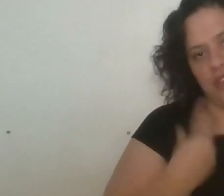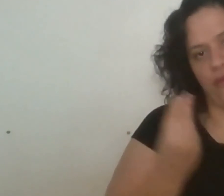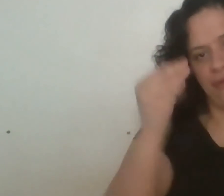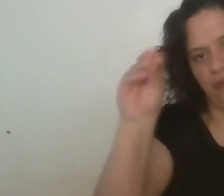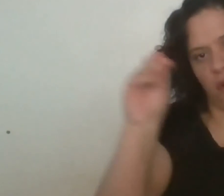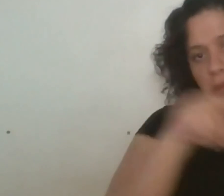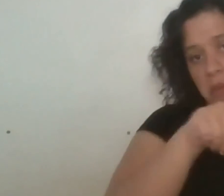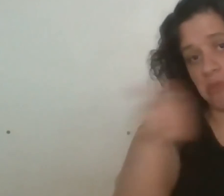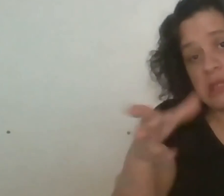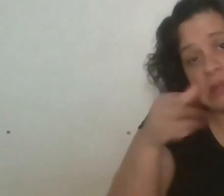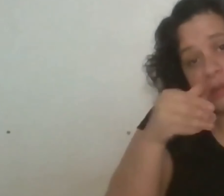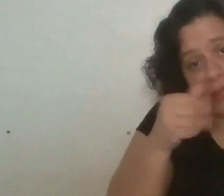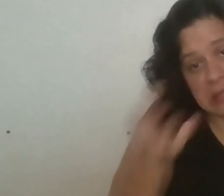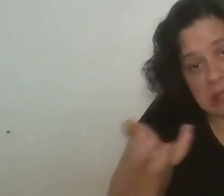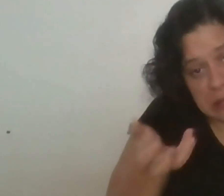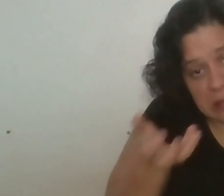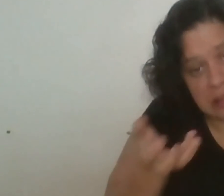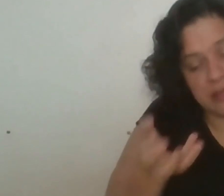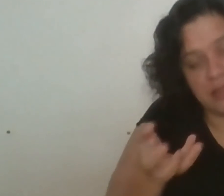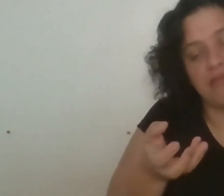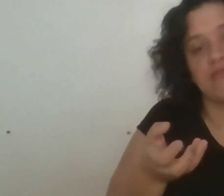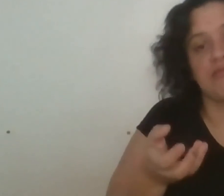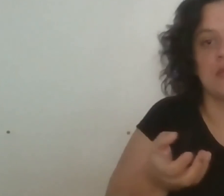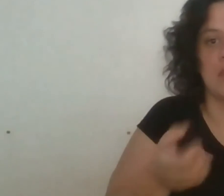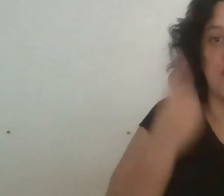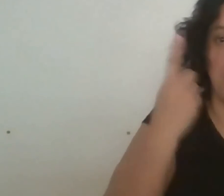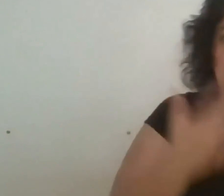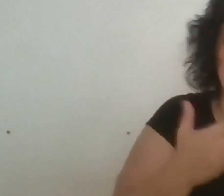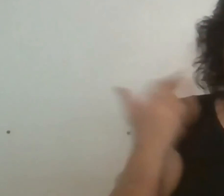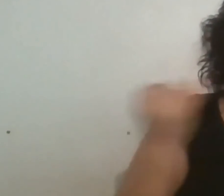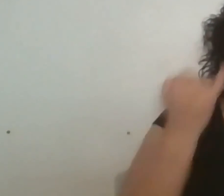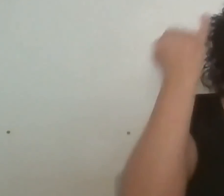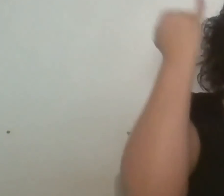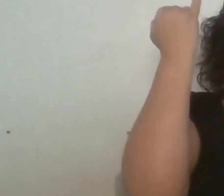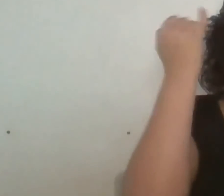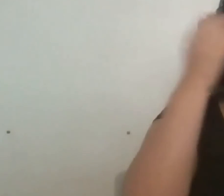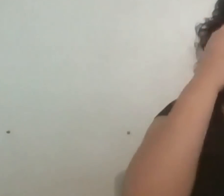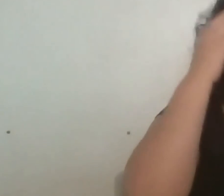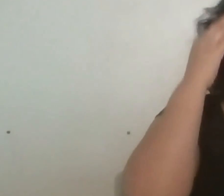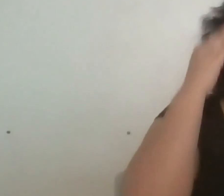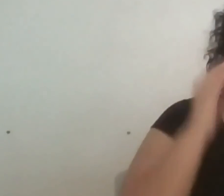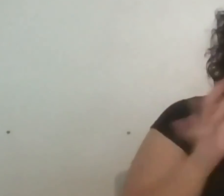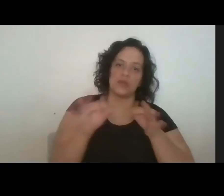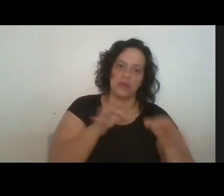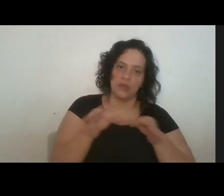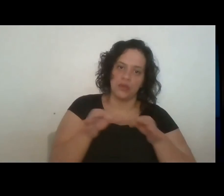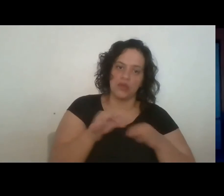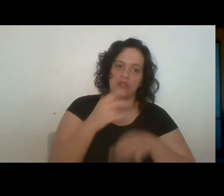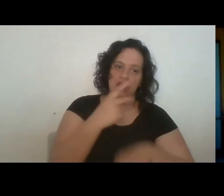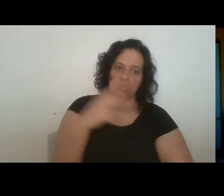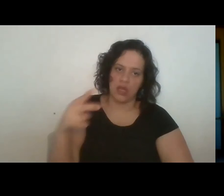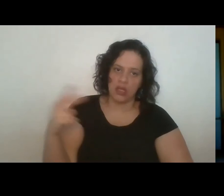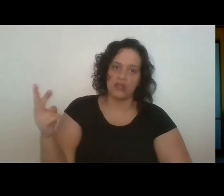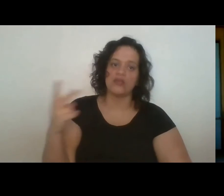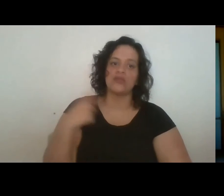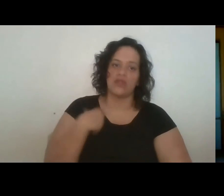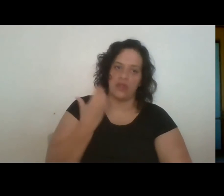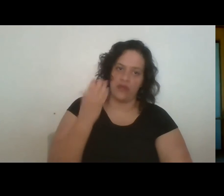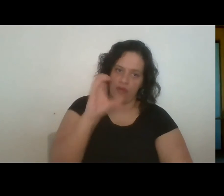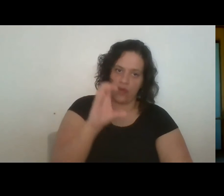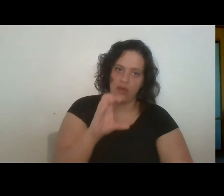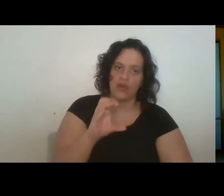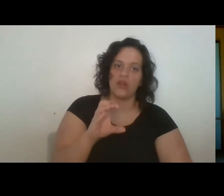mas de toda forma é um detalhe importante e relevante para os projetos, então eu vou colocar ali a referência